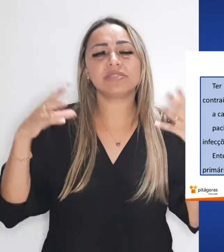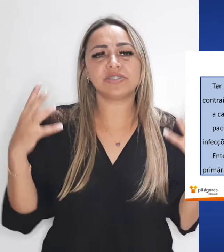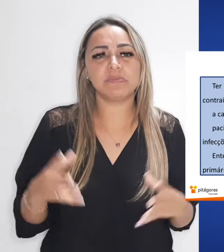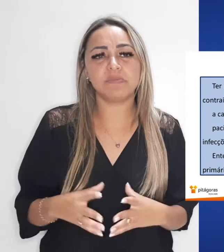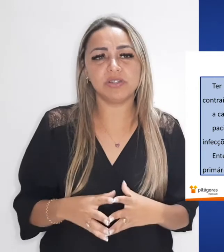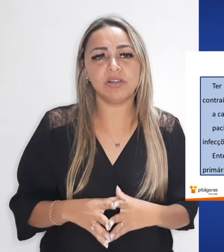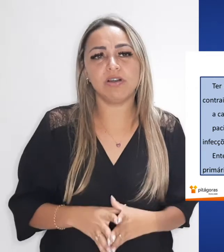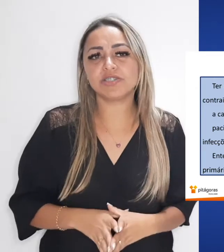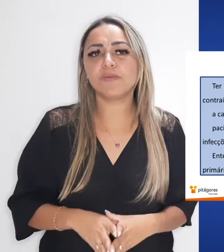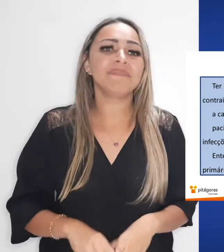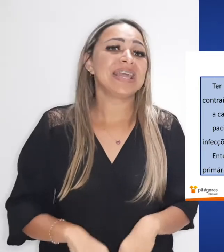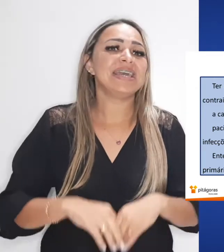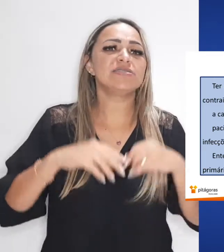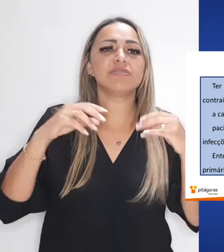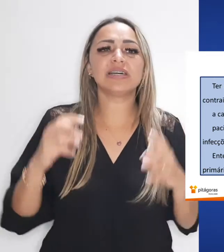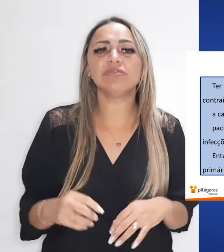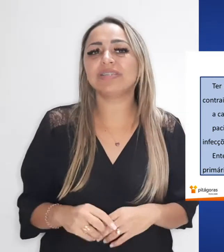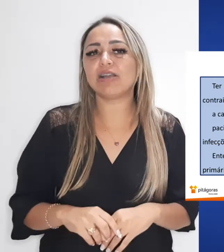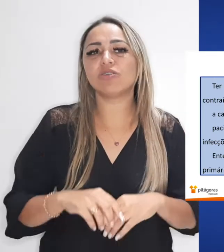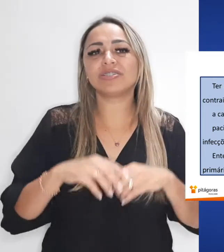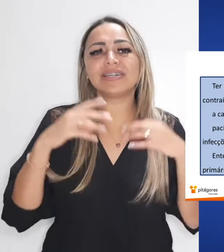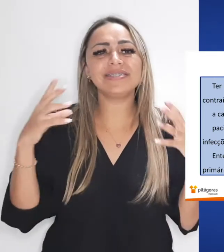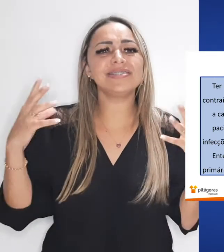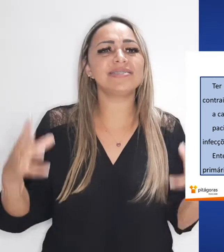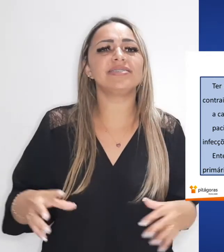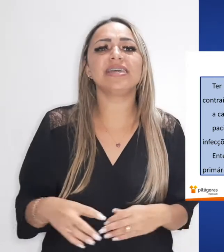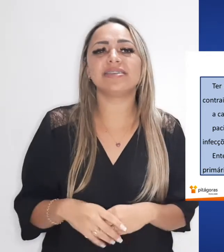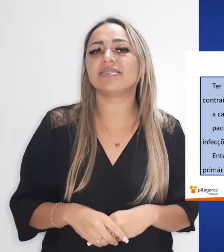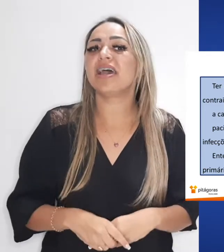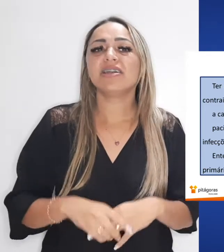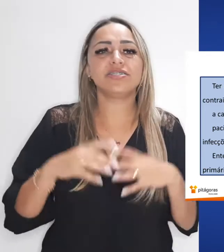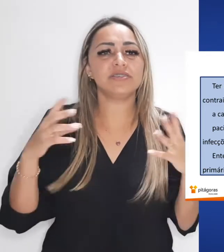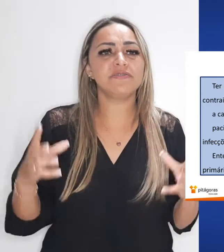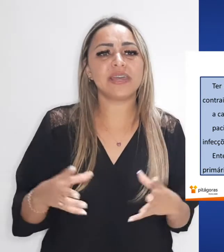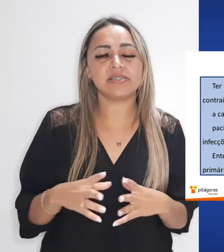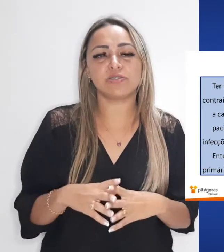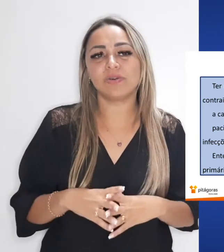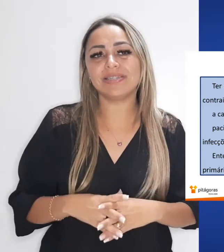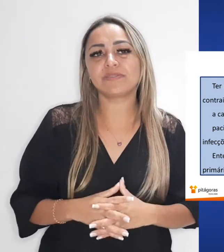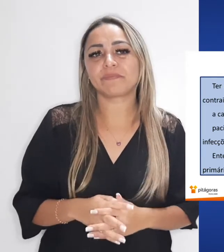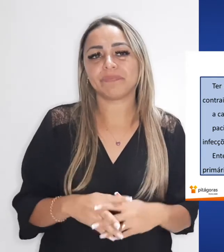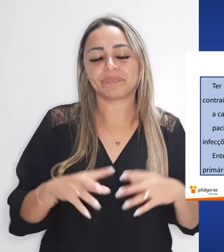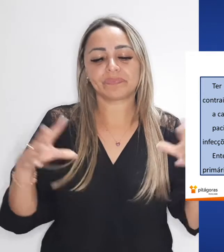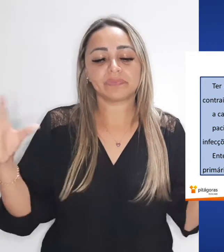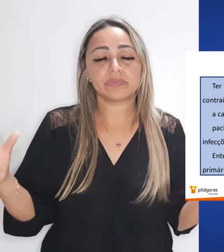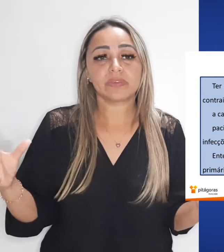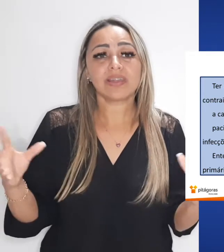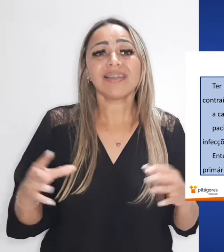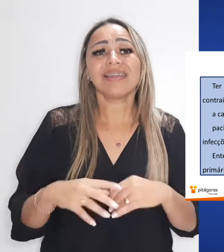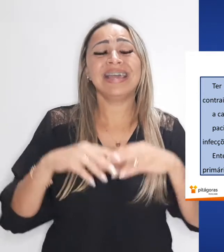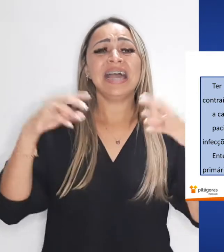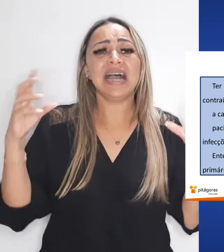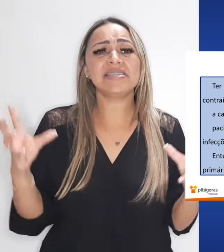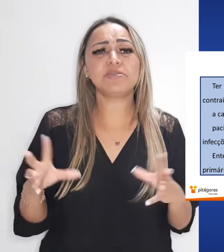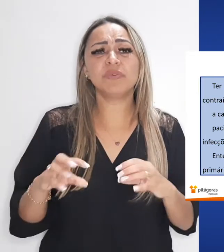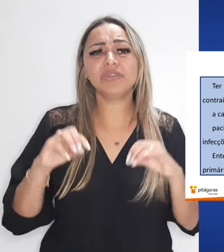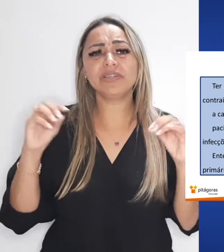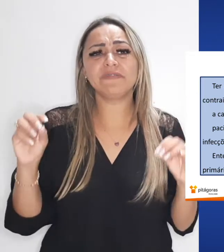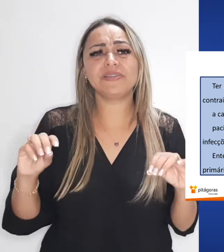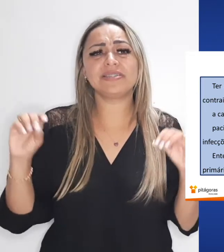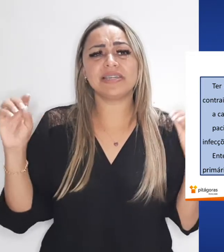funcionamento do sistema imunológico, resultando na constante incidência de infecções.